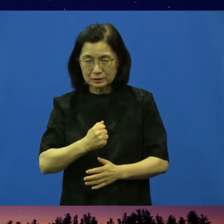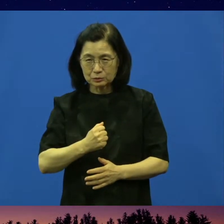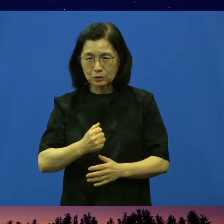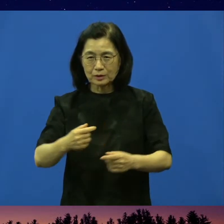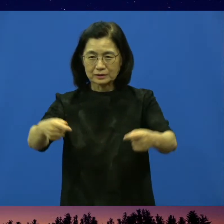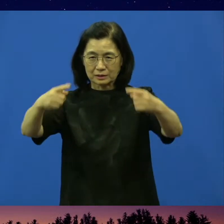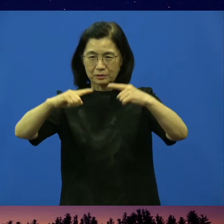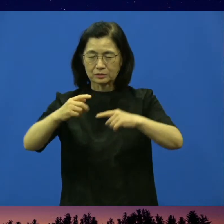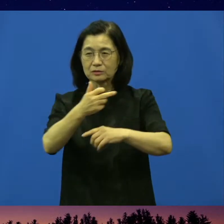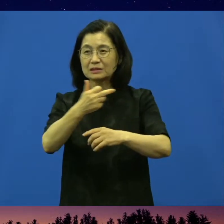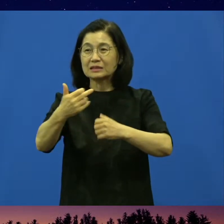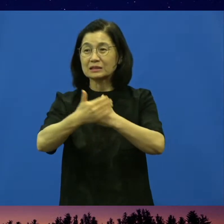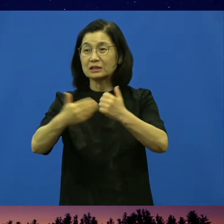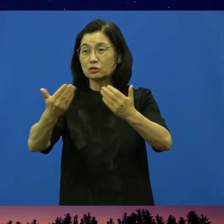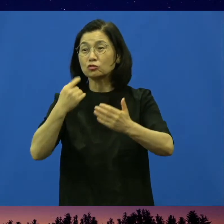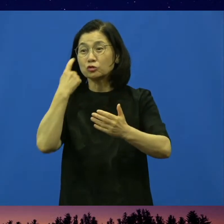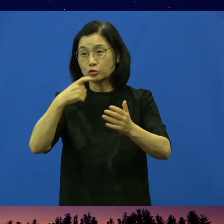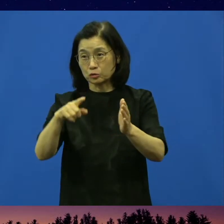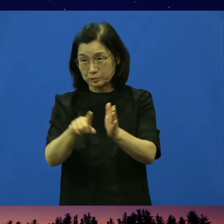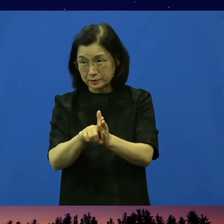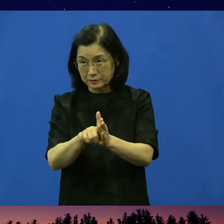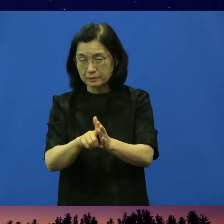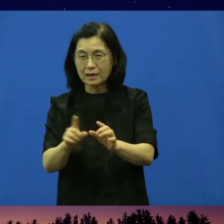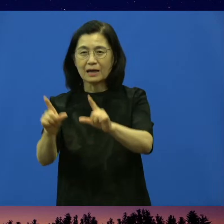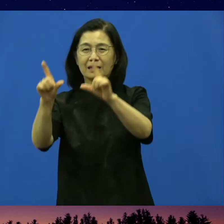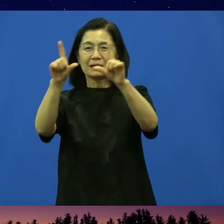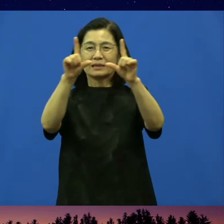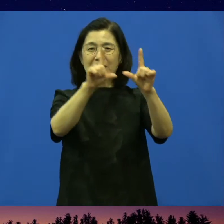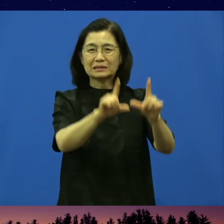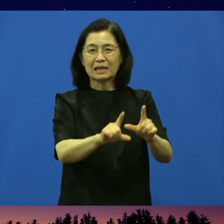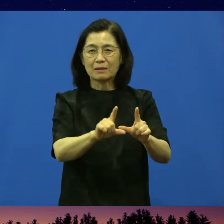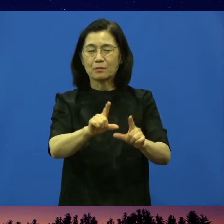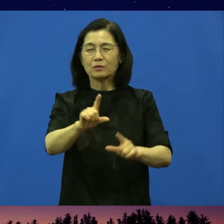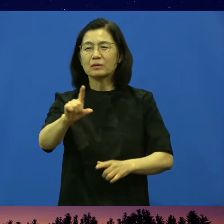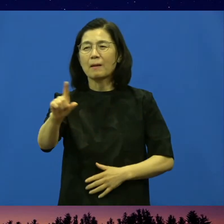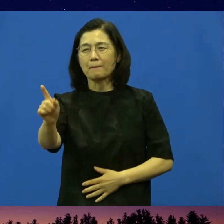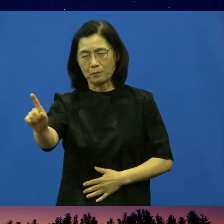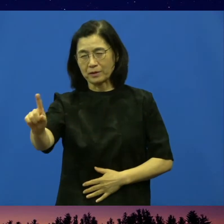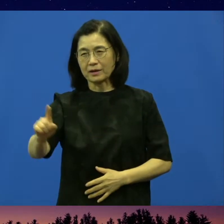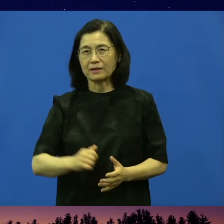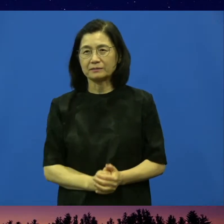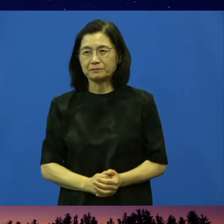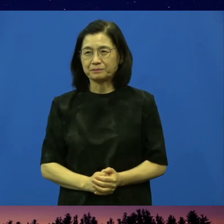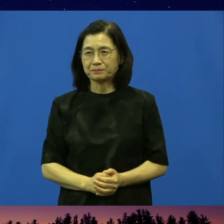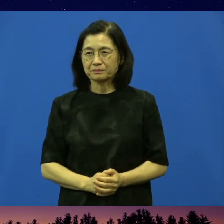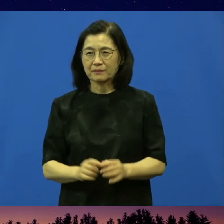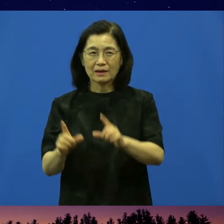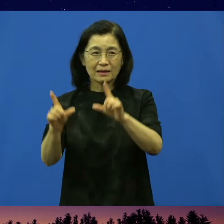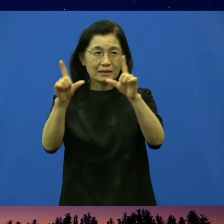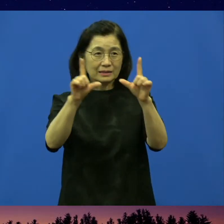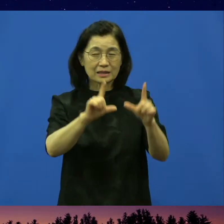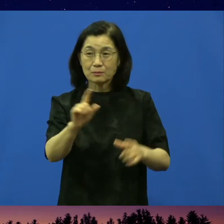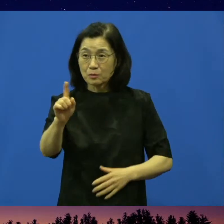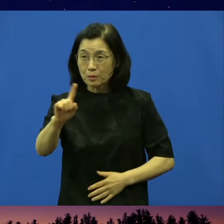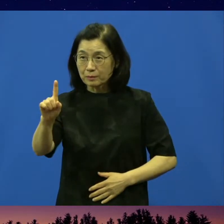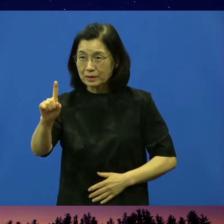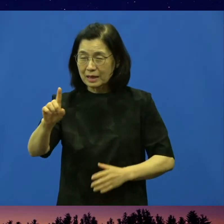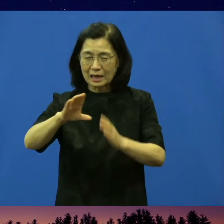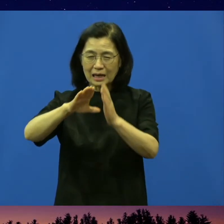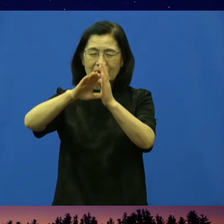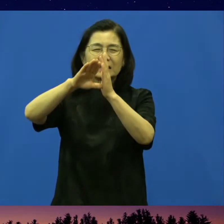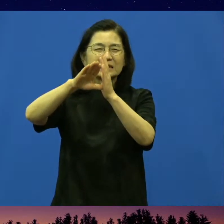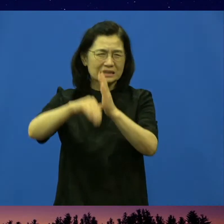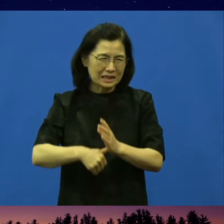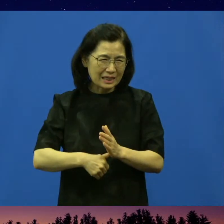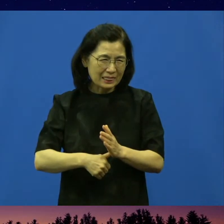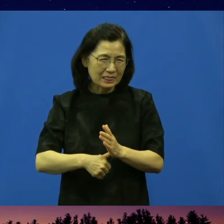믿습니다. 자, 삶은 시간이다. 이 얘기를 우리가 많이 해요. 삶은 시간이다. 시간이 어디론가 흐르고